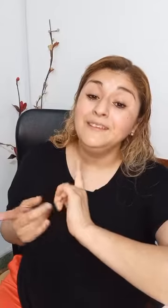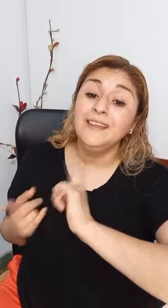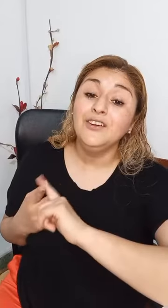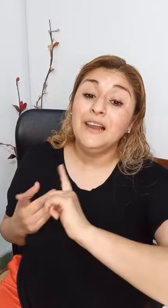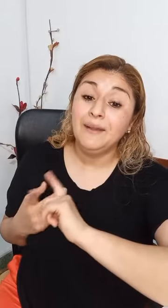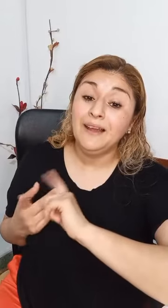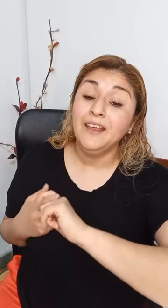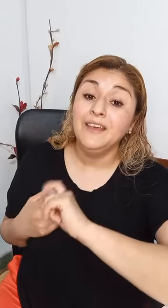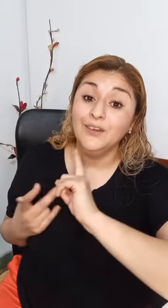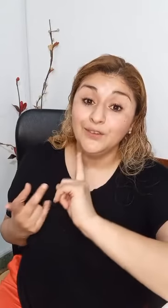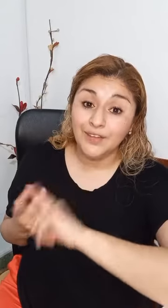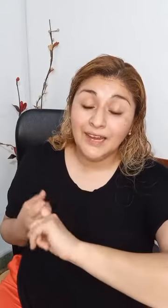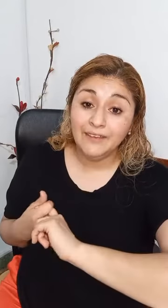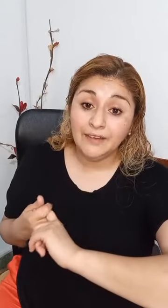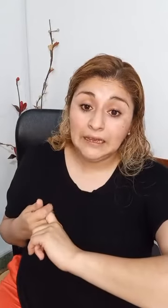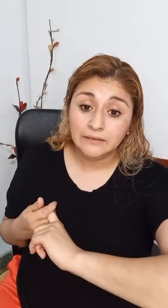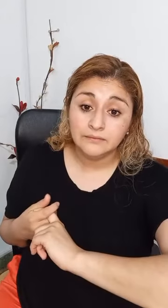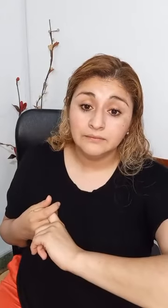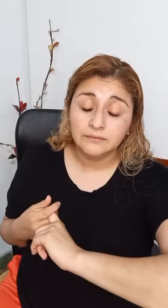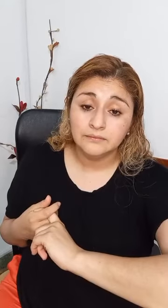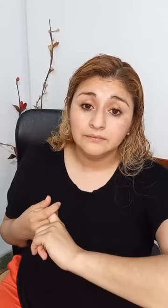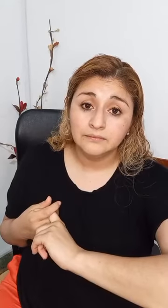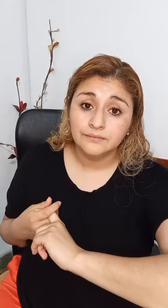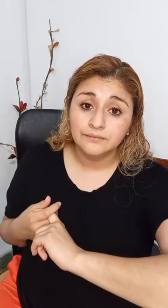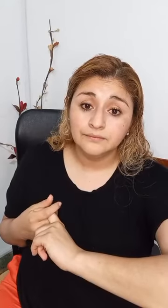Marce dijo que la palabra de Dios y la Biblia.